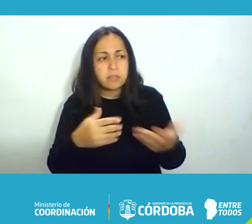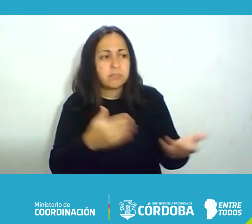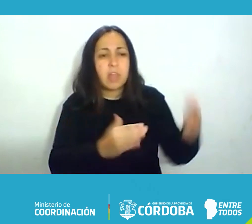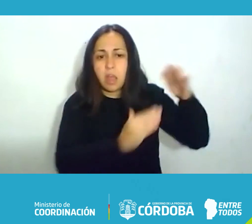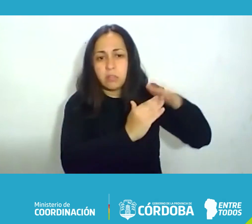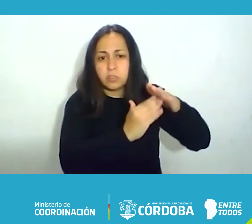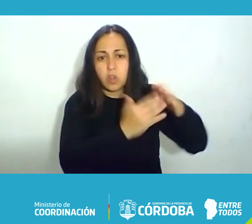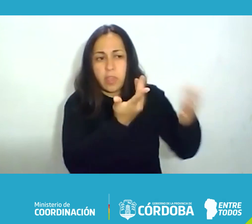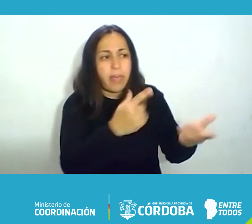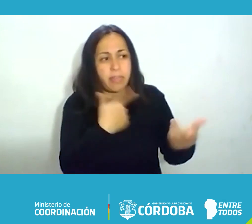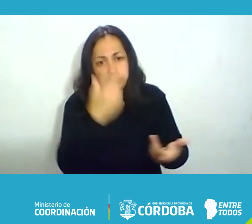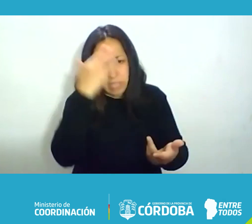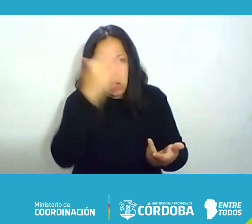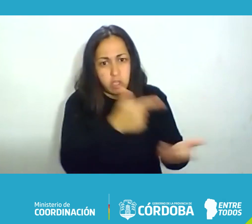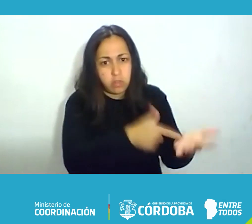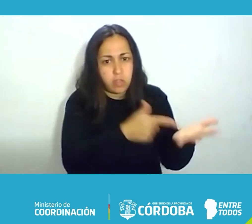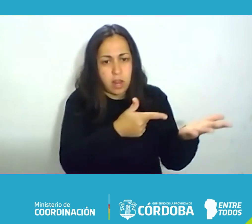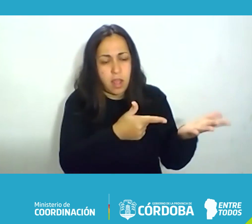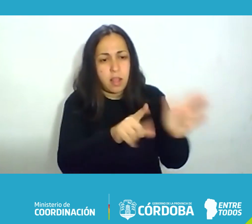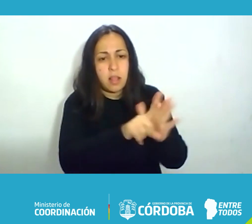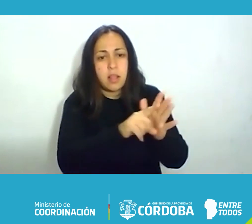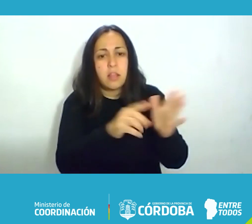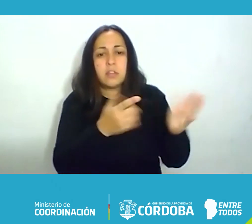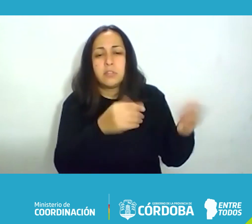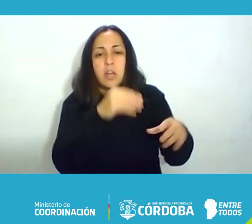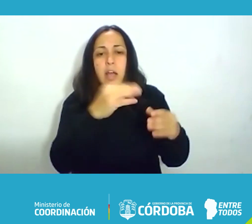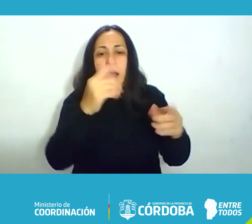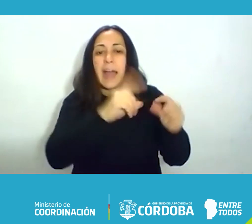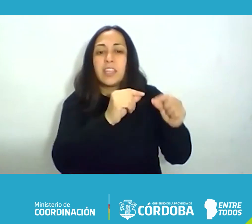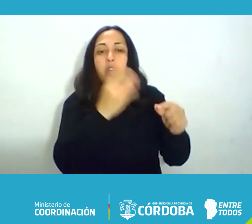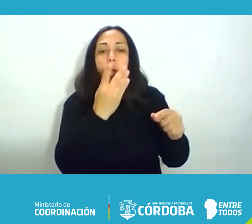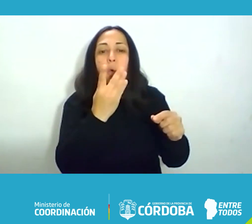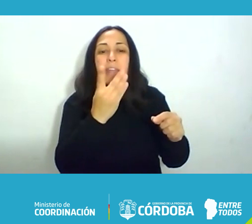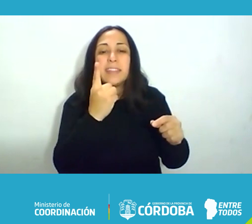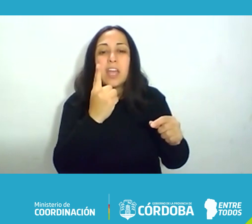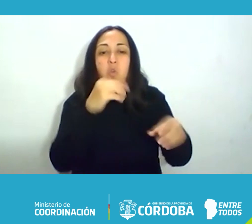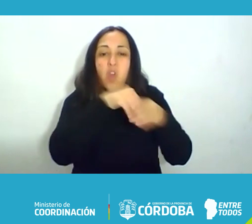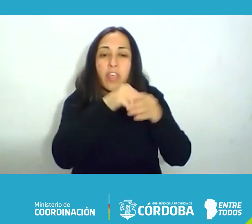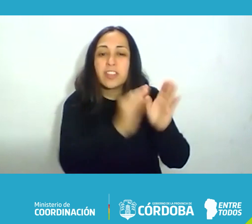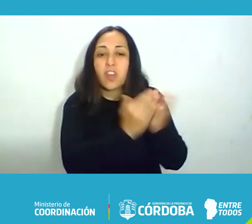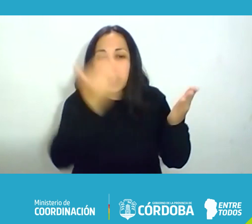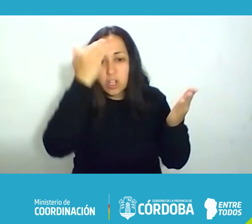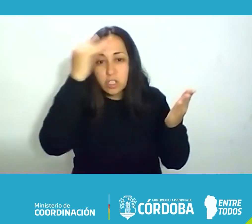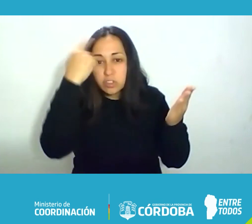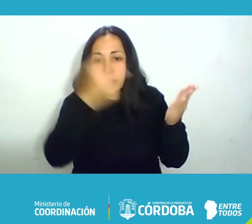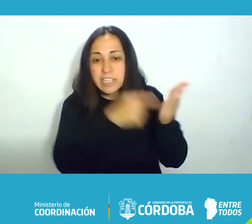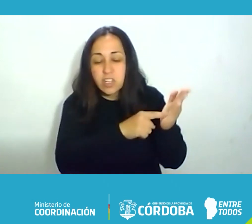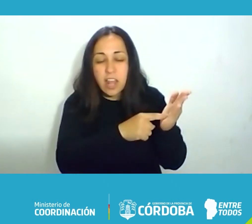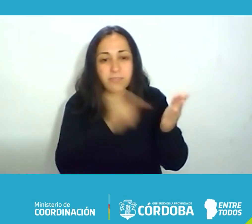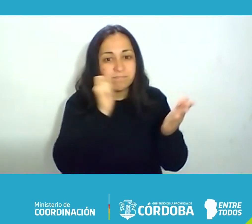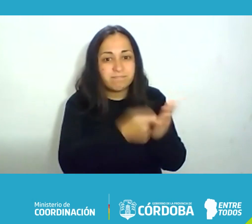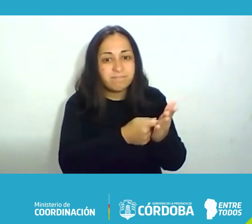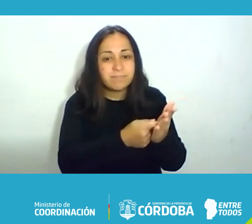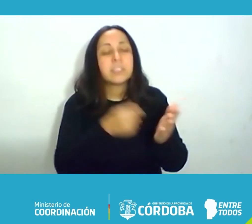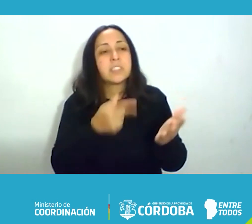administrativas y judiciales en cumplimiento del artículo, con mandato en el artículo 41 de la Constitución. Como ciudadana